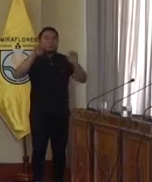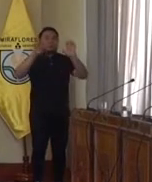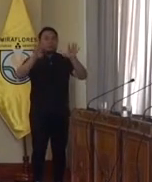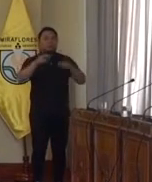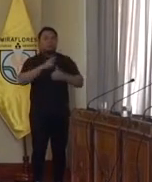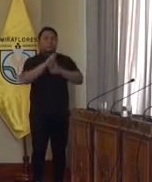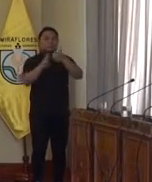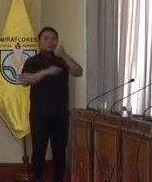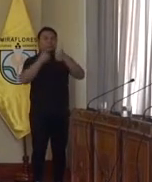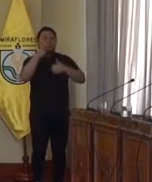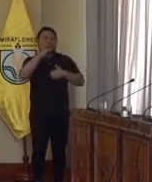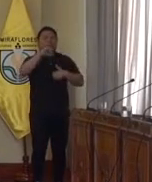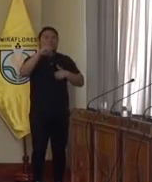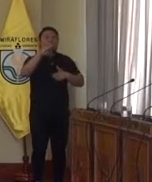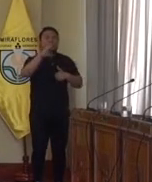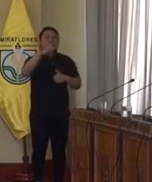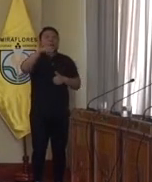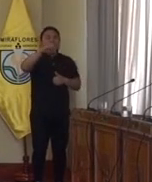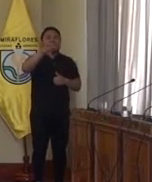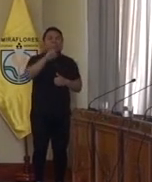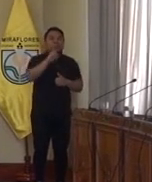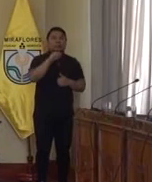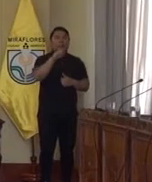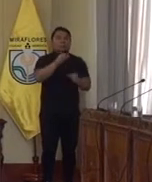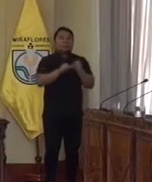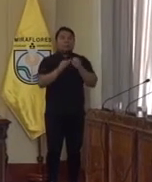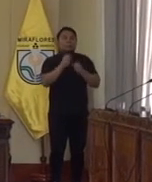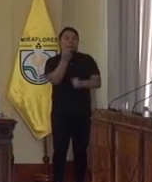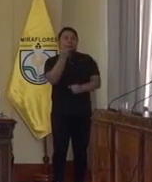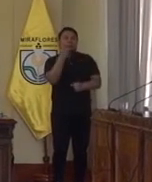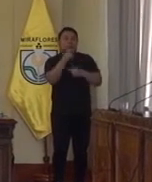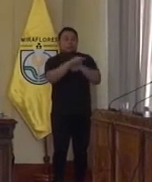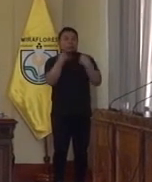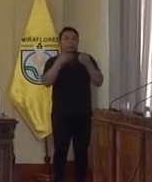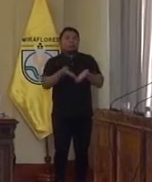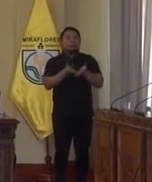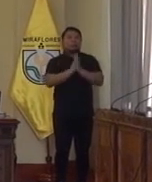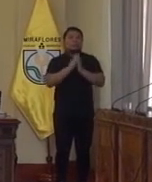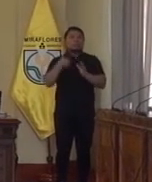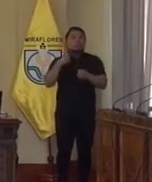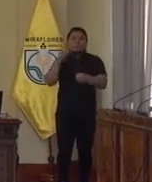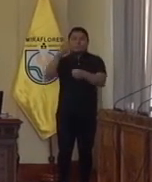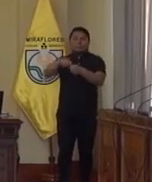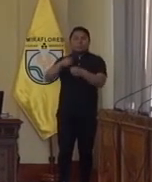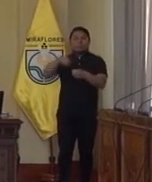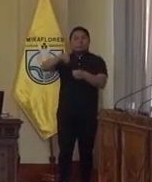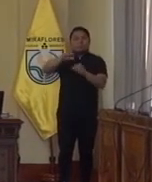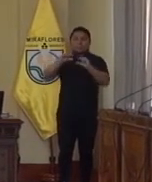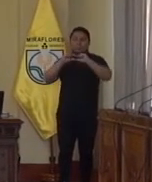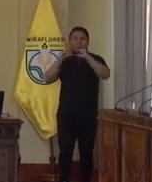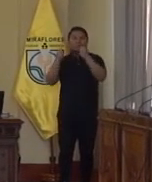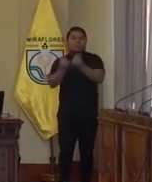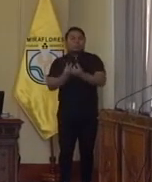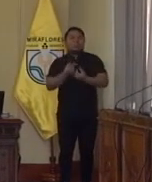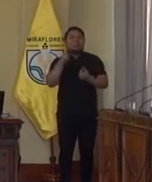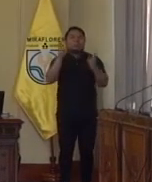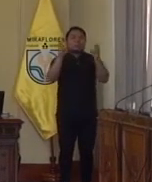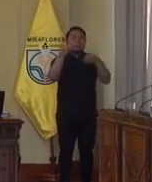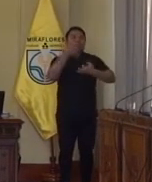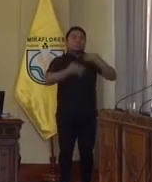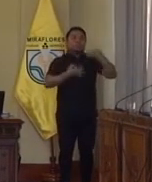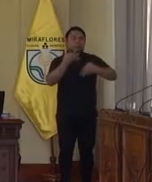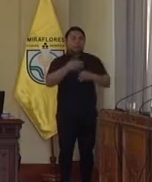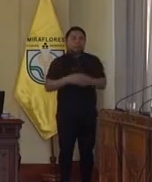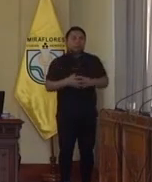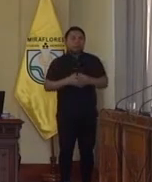006-2019 del regidor Jorge Mario Gurmendi de la Fuente, de fecha 11 de marzo, solicitando integrarse como miembro de la Comisión de Asuntos